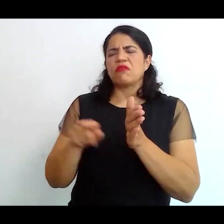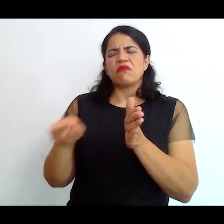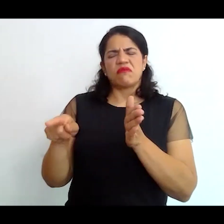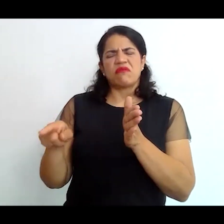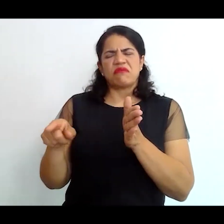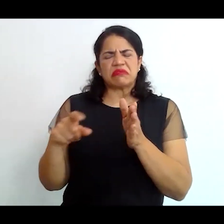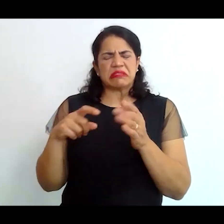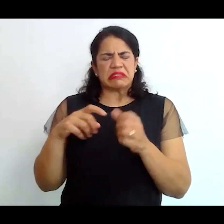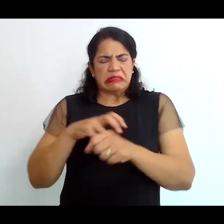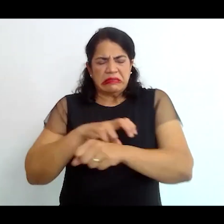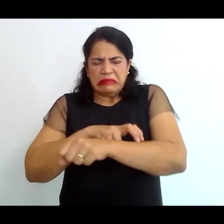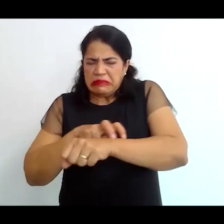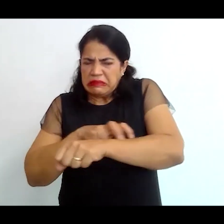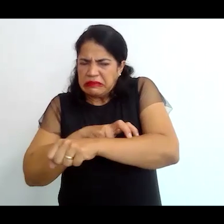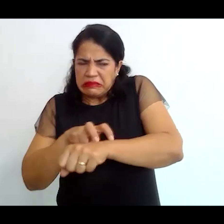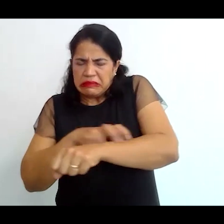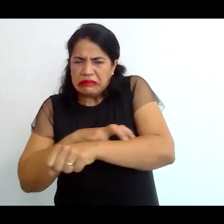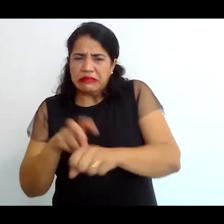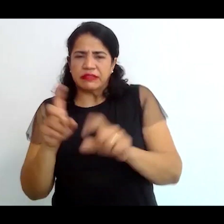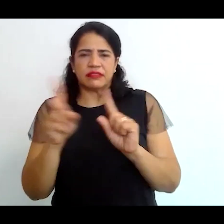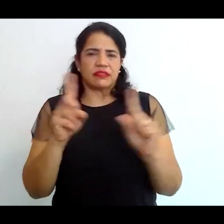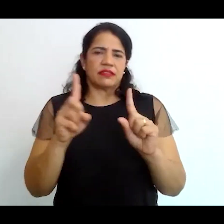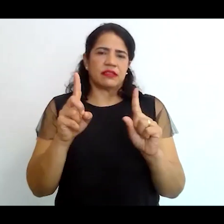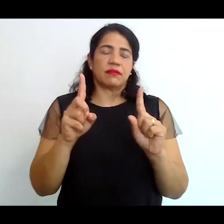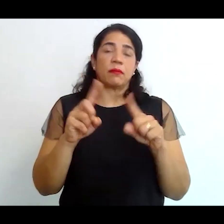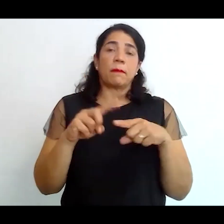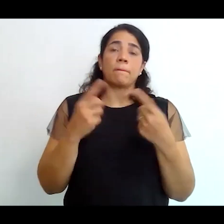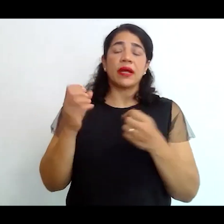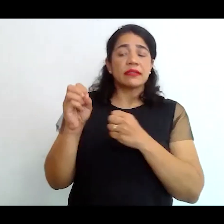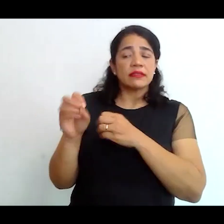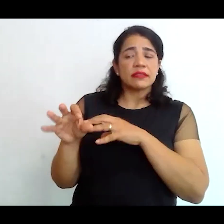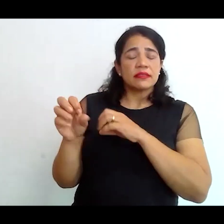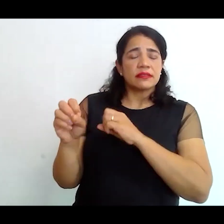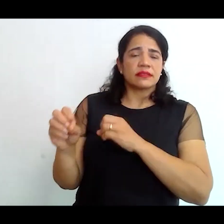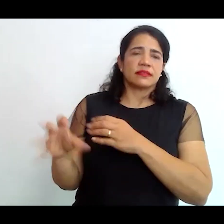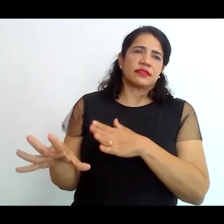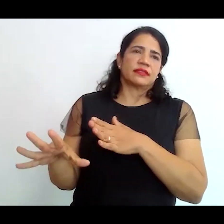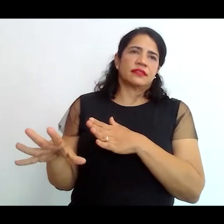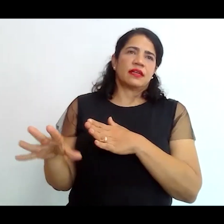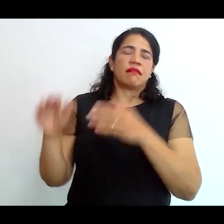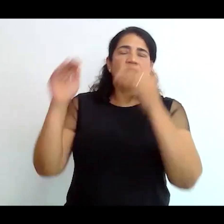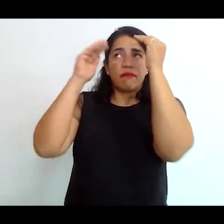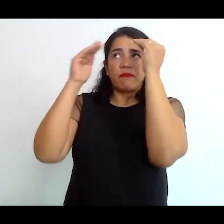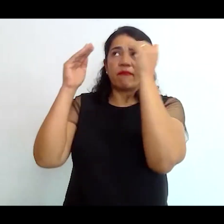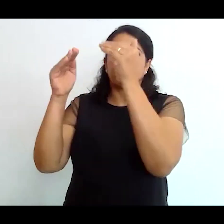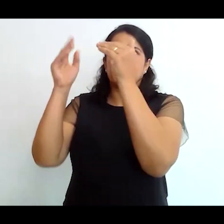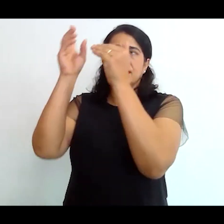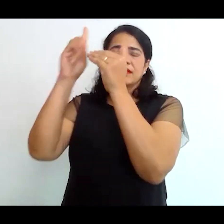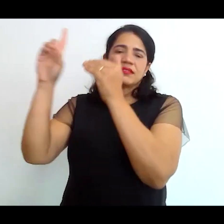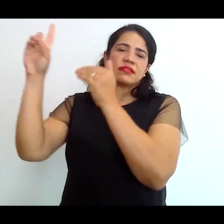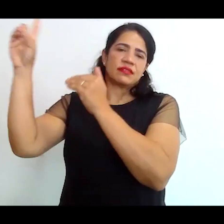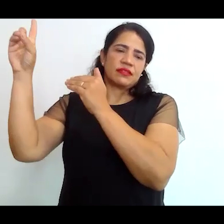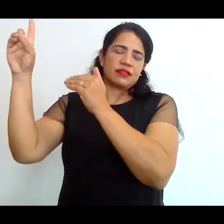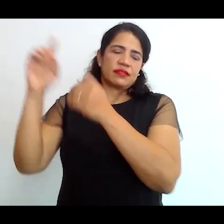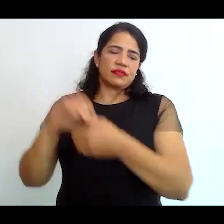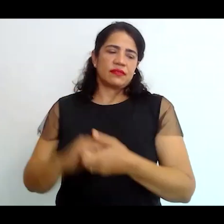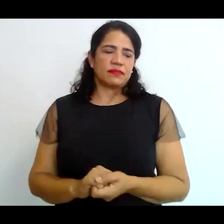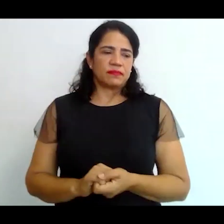Senhor. Os pais, irmãos, devem cuidar para não